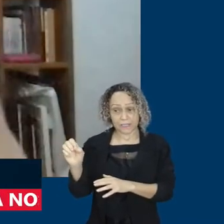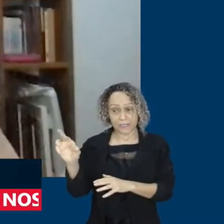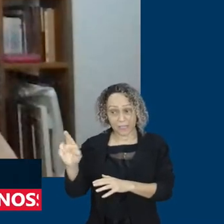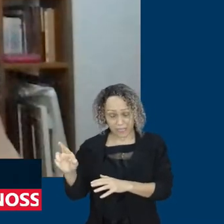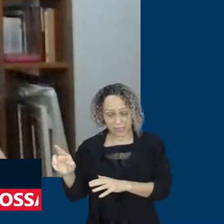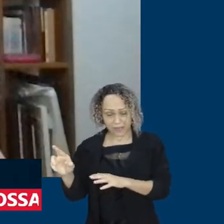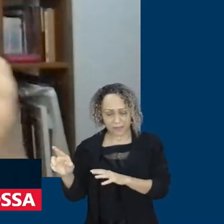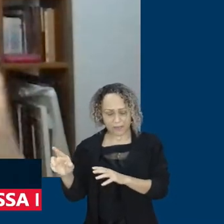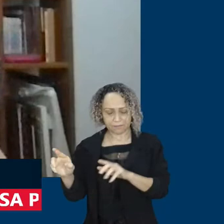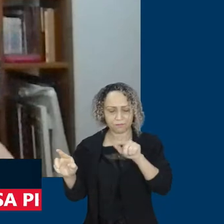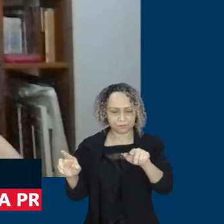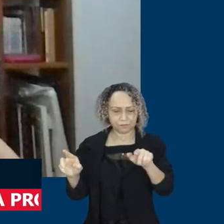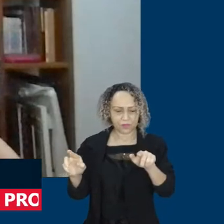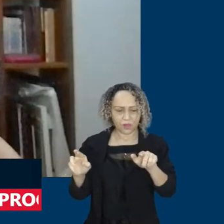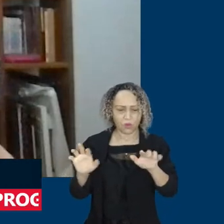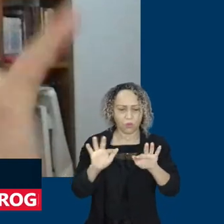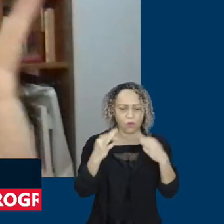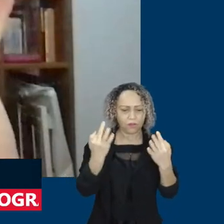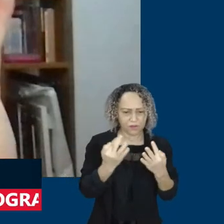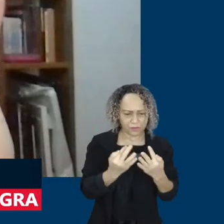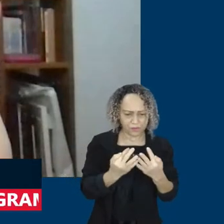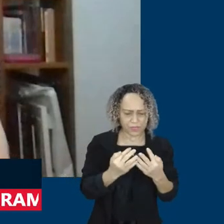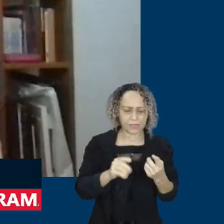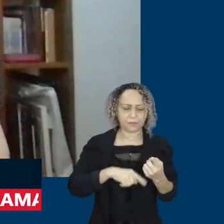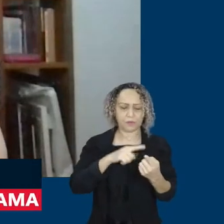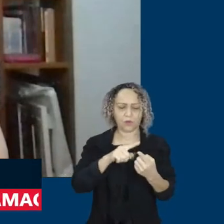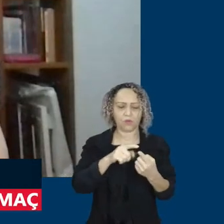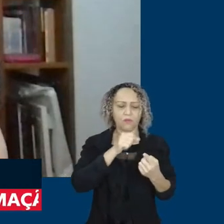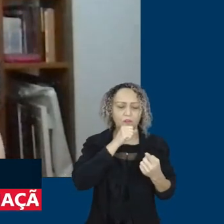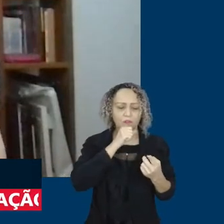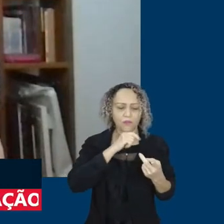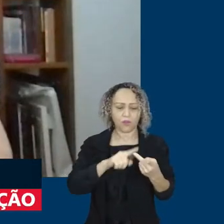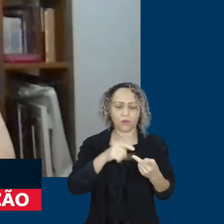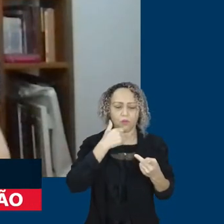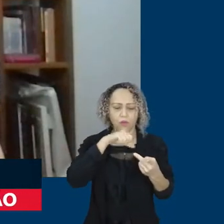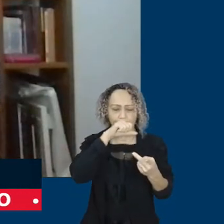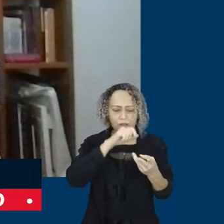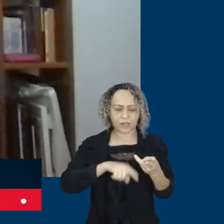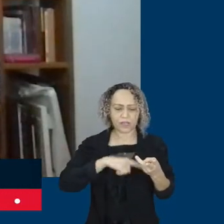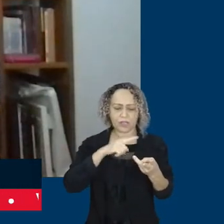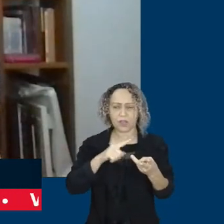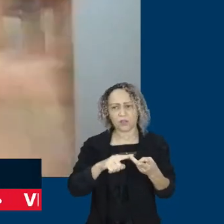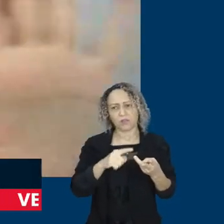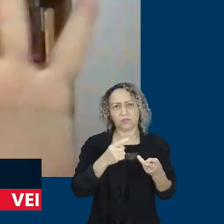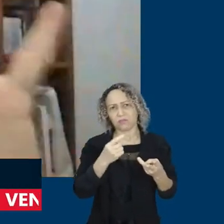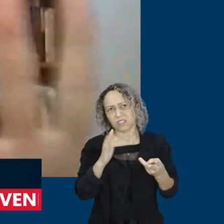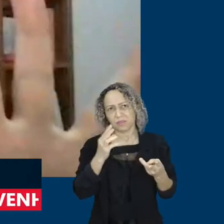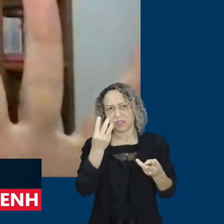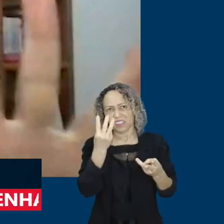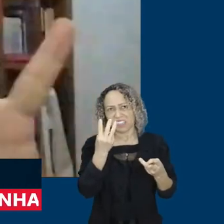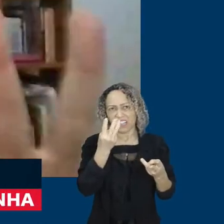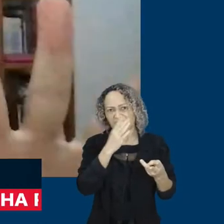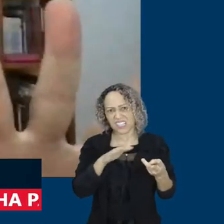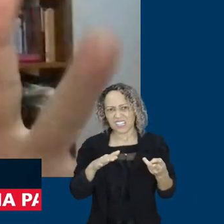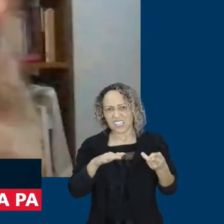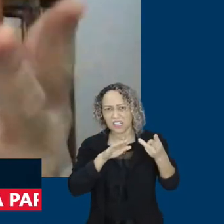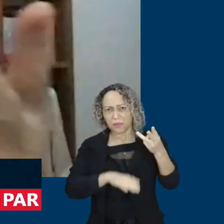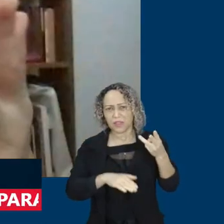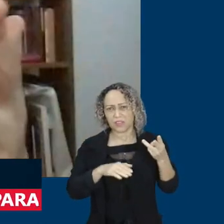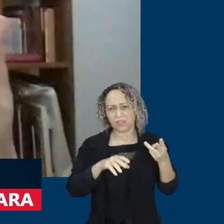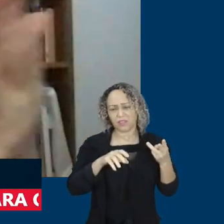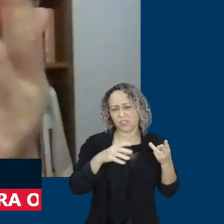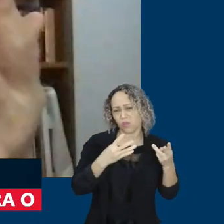uma avó, uma mãe com 3 crianças menores de 4 anos de idade, ou seja, 5 pessoas